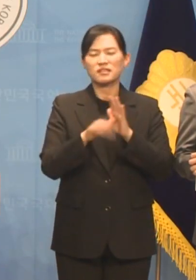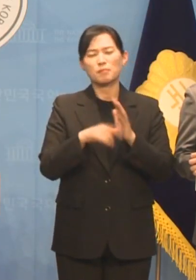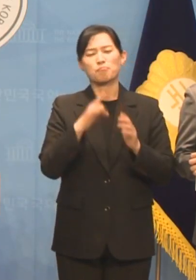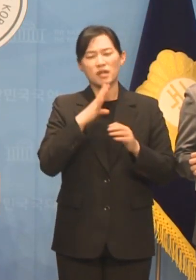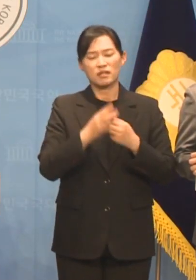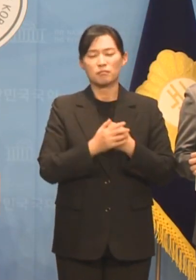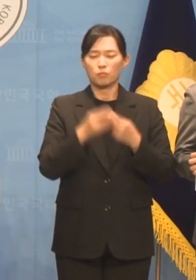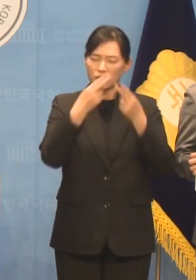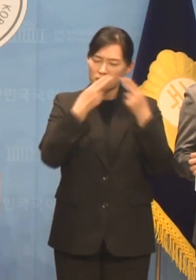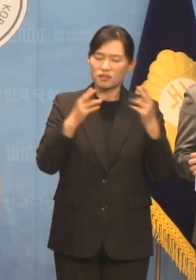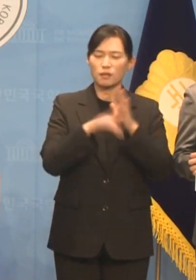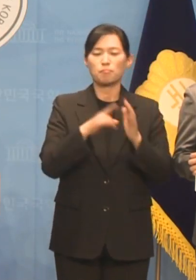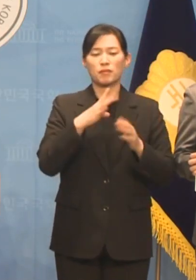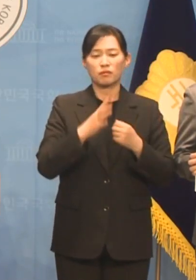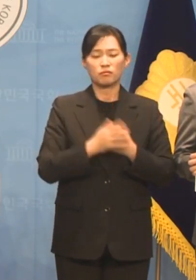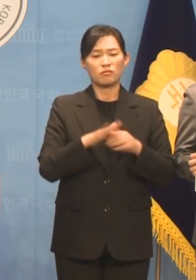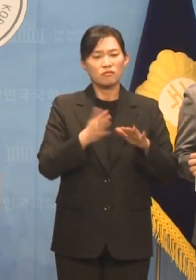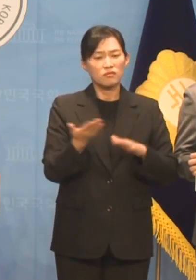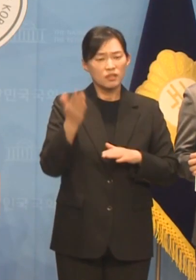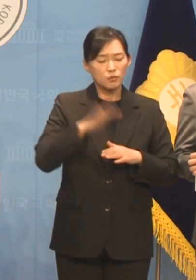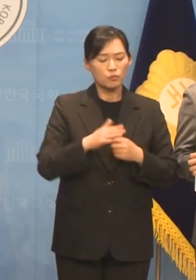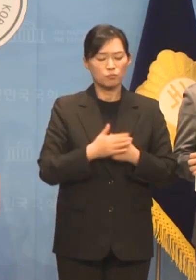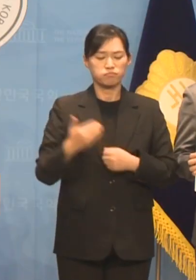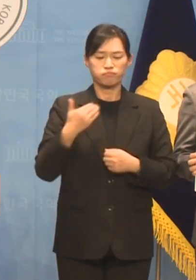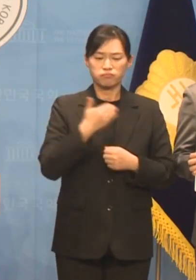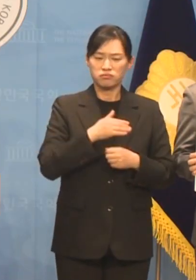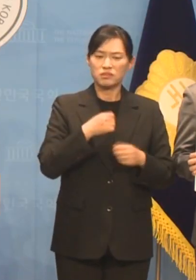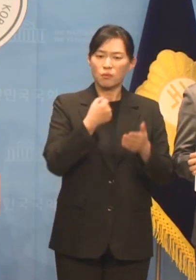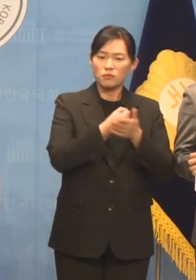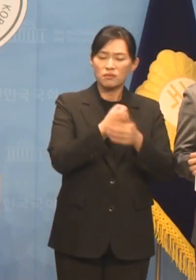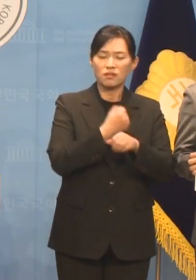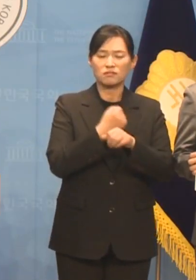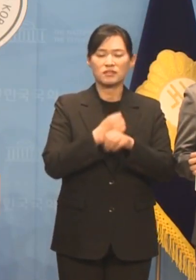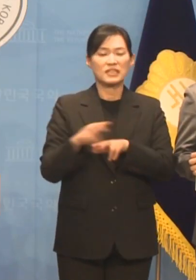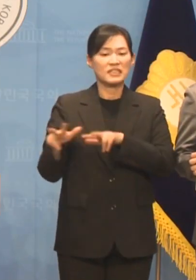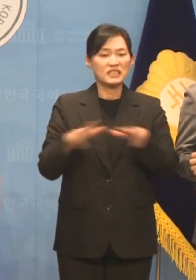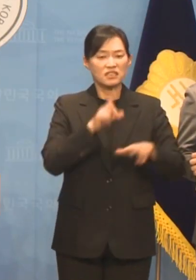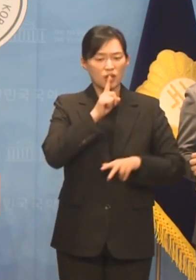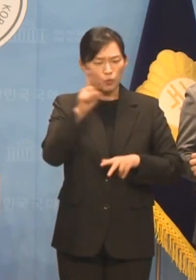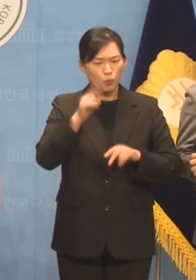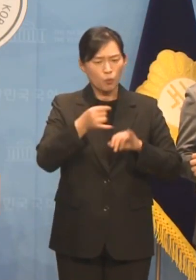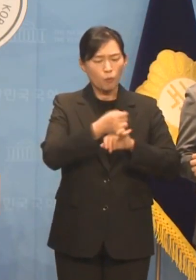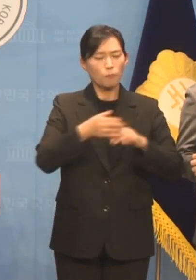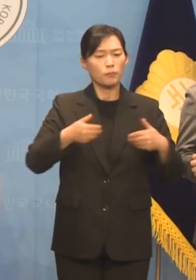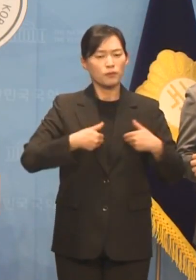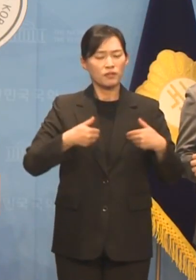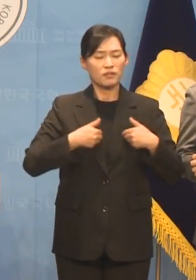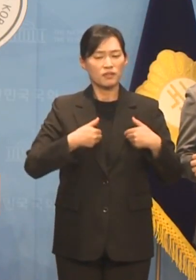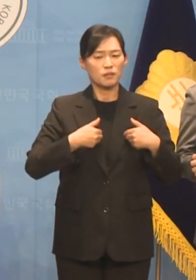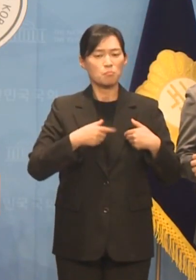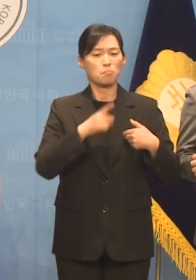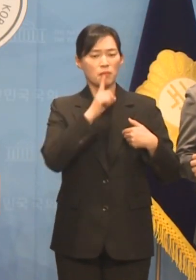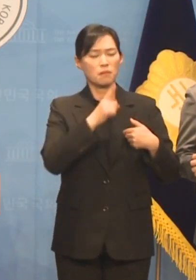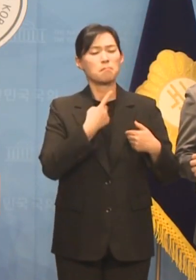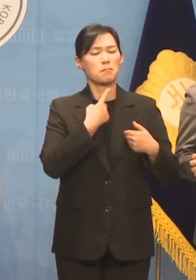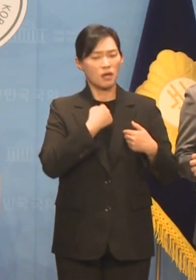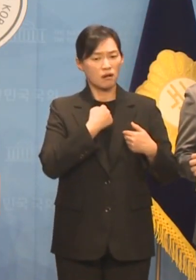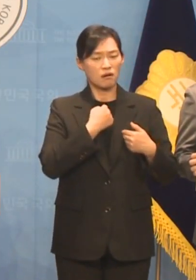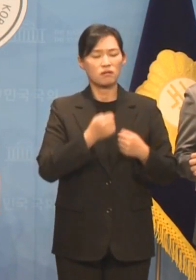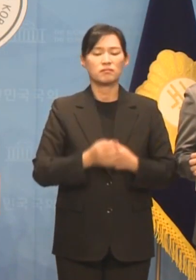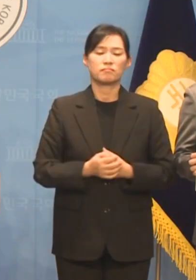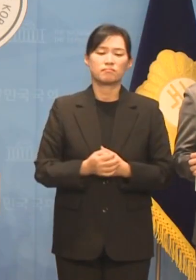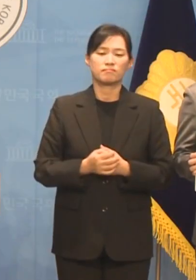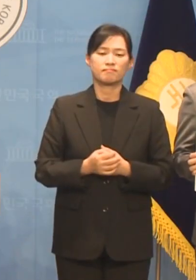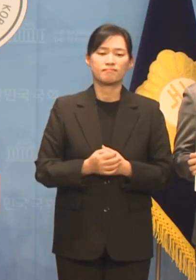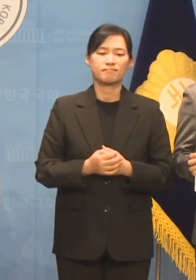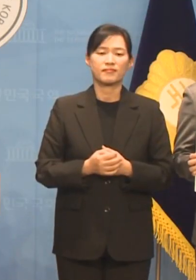구속 취소는 종국적인 신병을 결정하는 사안으로 즉시 항고가 필요하다라는 취지의 발언을 한 바